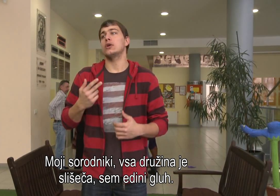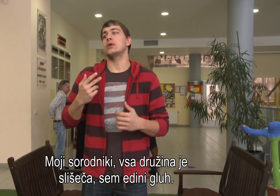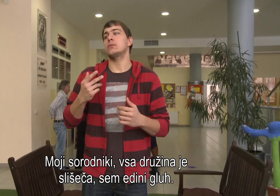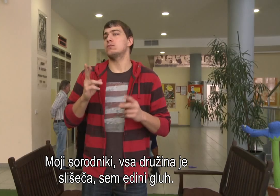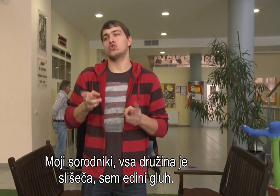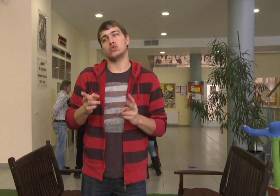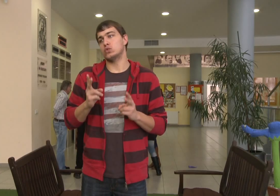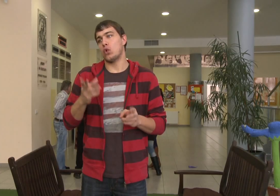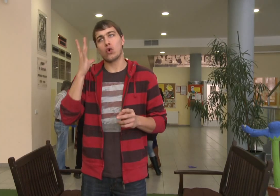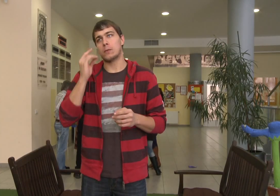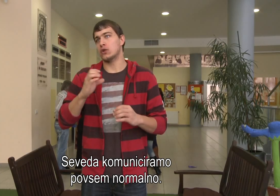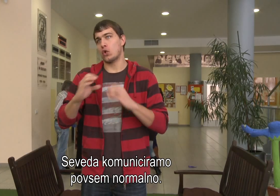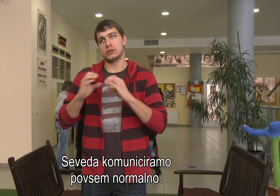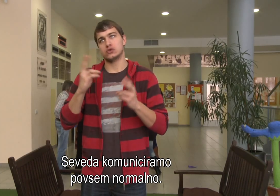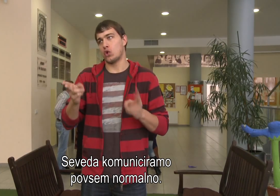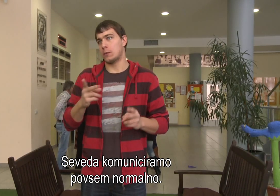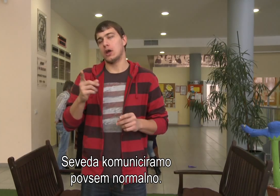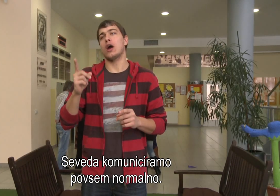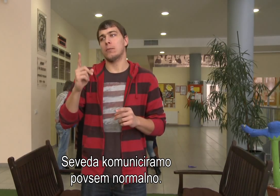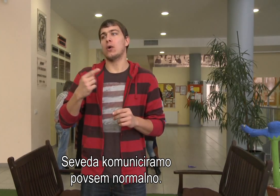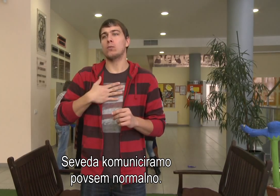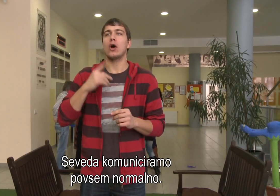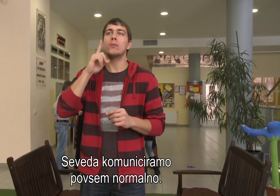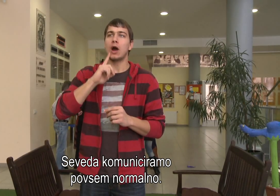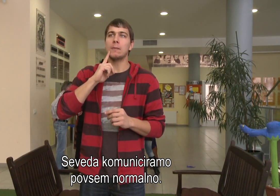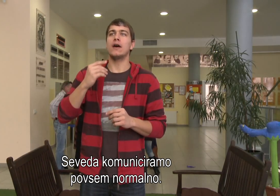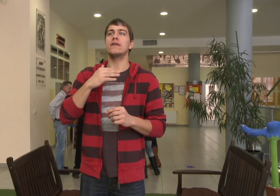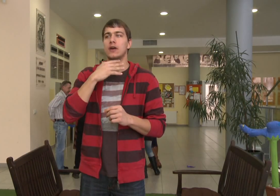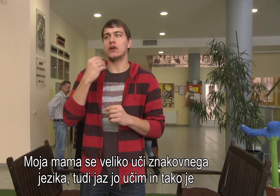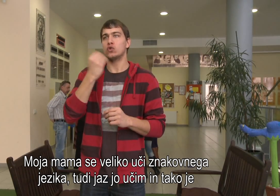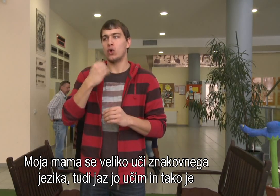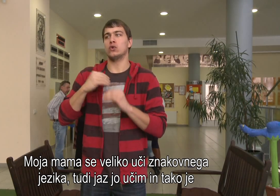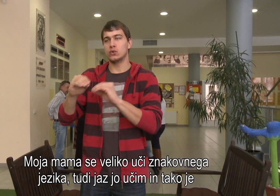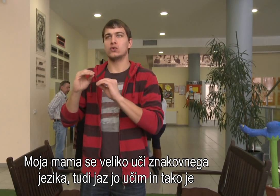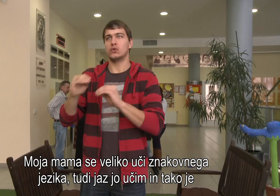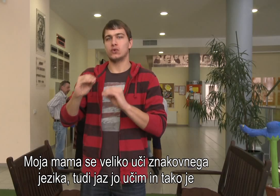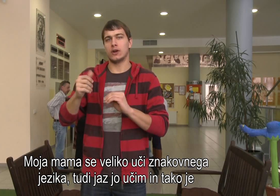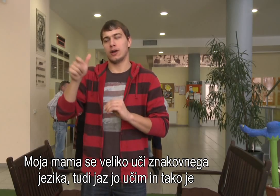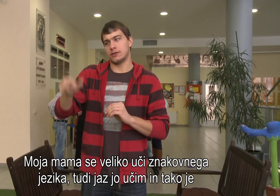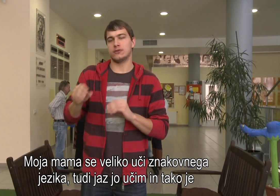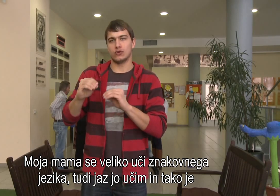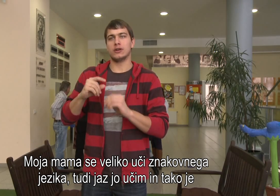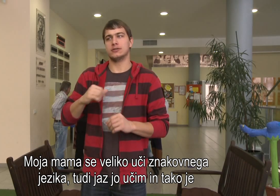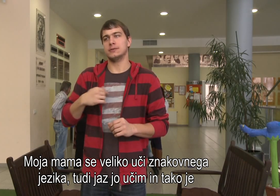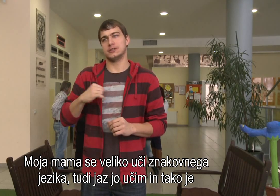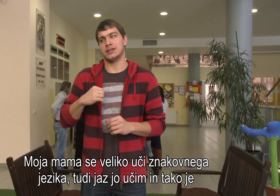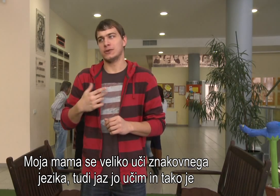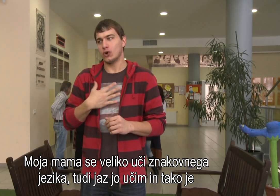gluh. Seveda komuniciramo čisto normalno. Moja mama se veliko uči, jaz jo učim